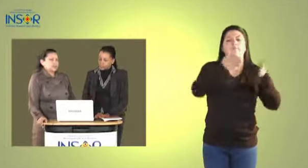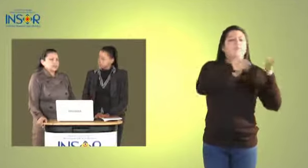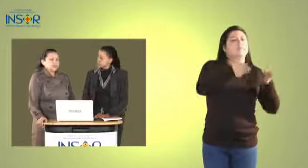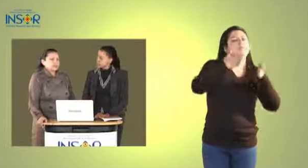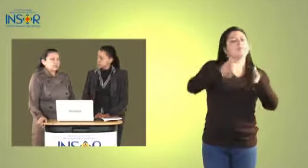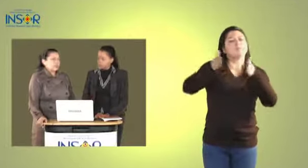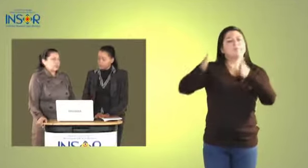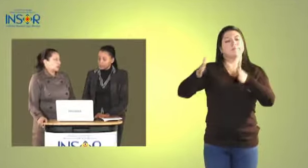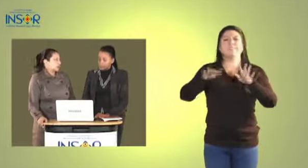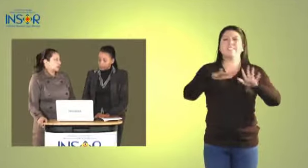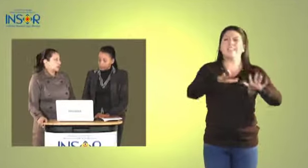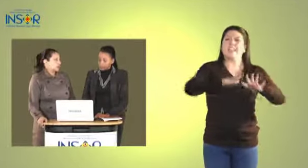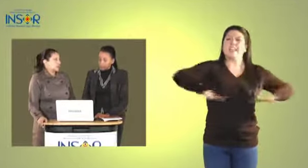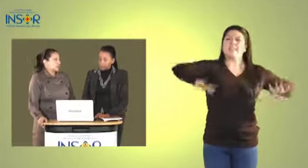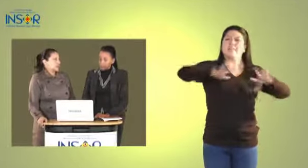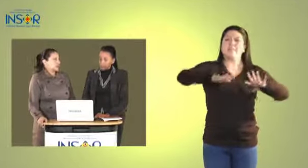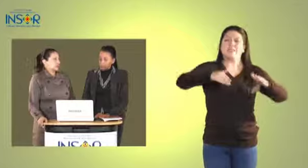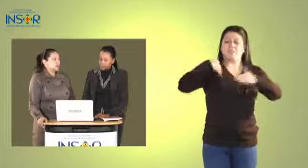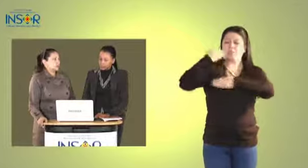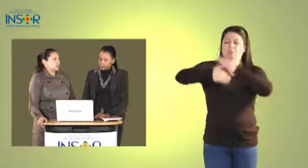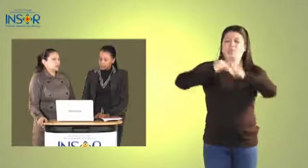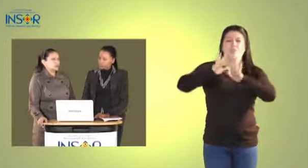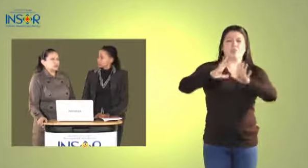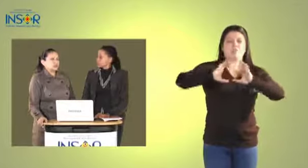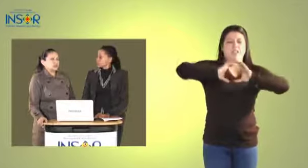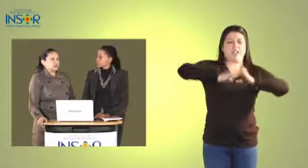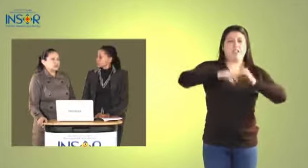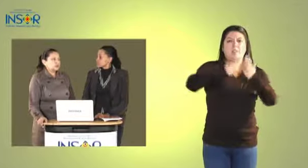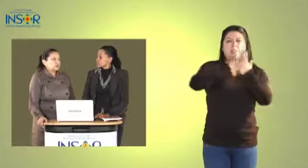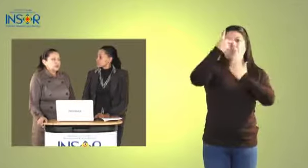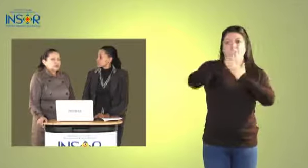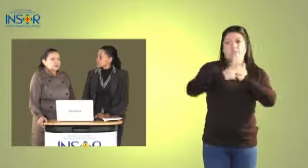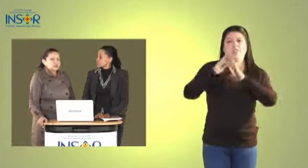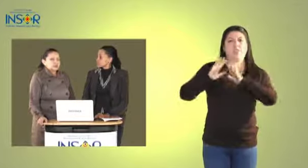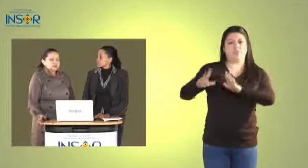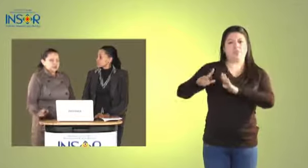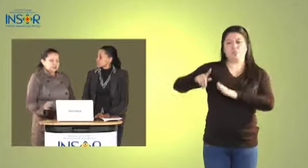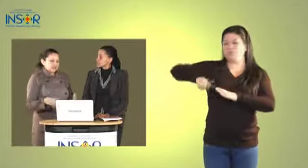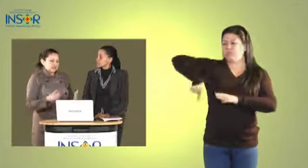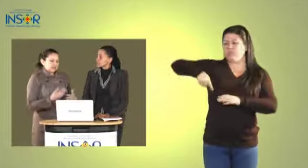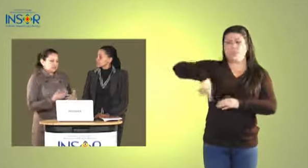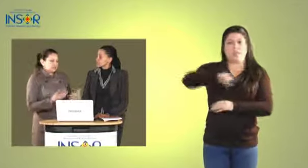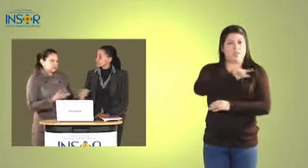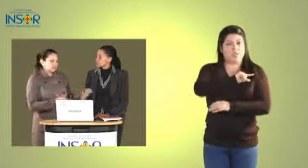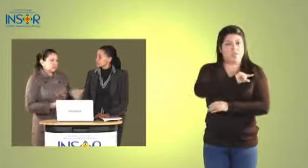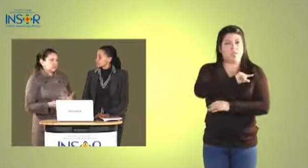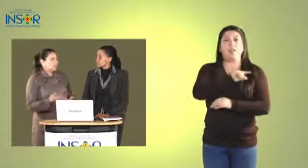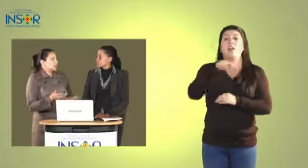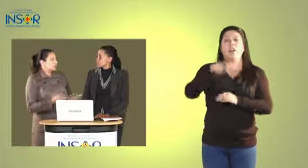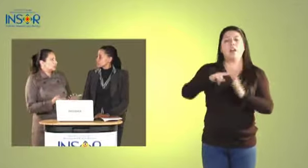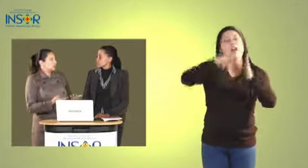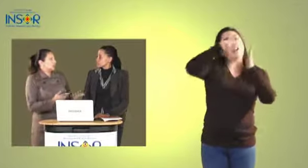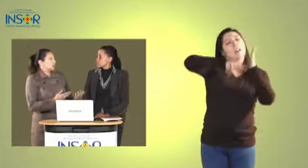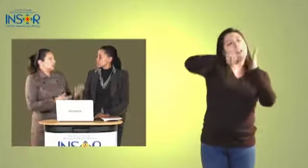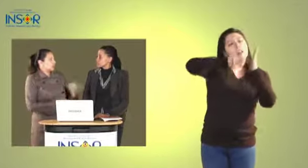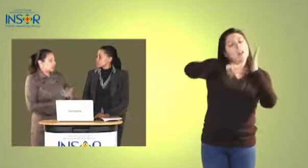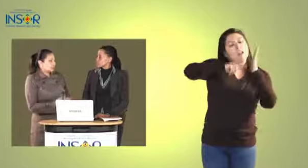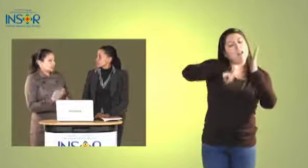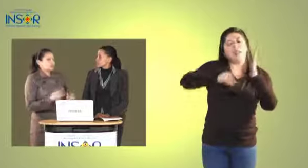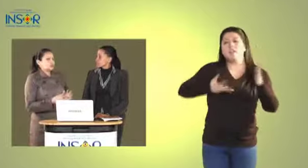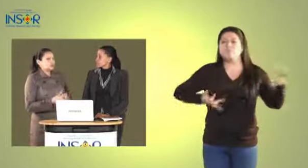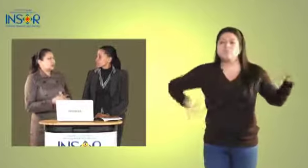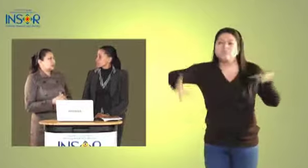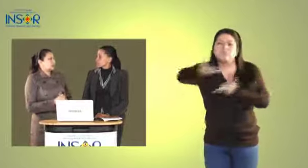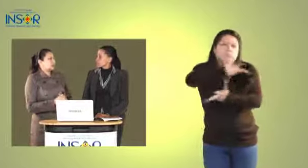la clase, como lo trabajamos en el proyecto educativo del INSOR. Entonces se hace una lectura conjunta donde se hace